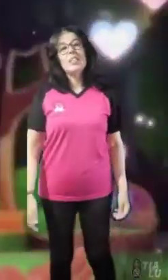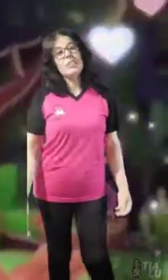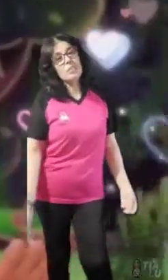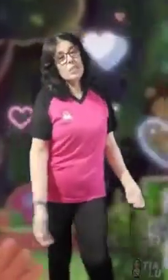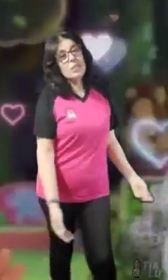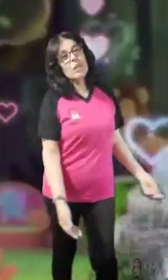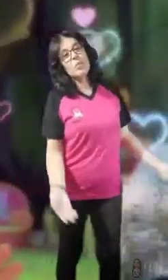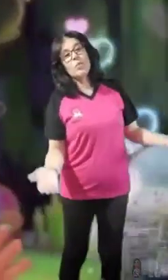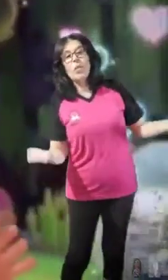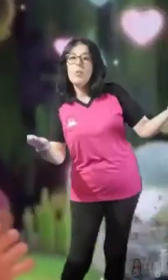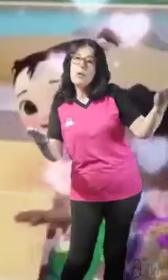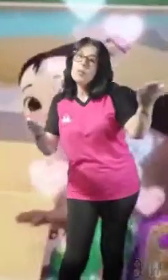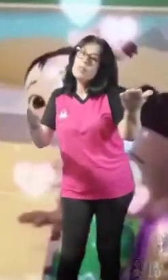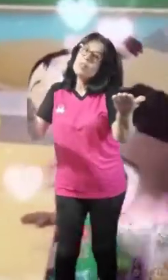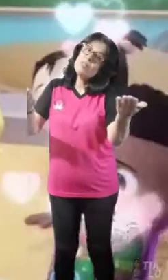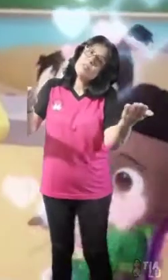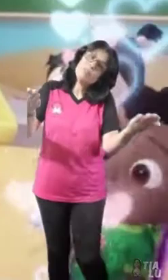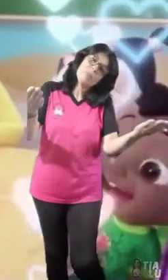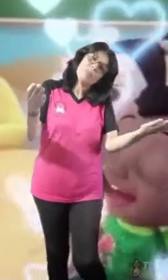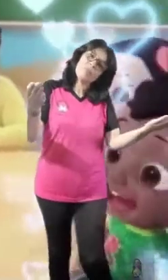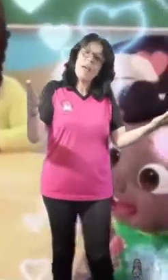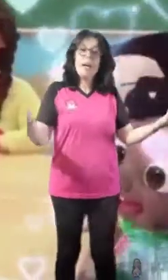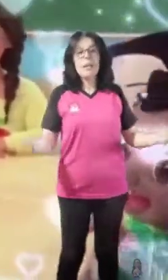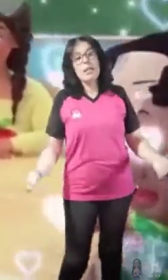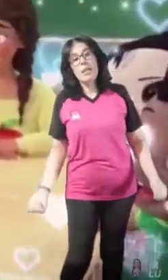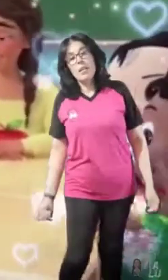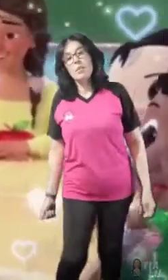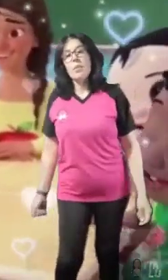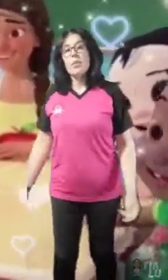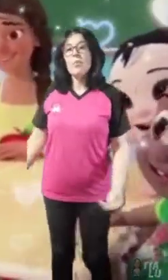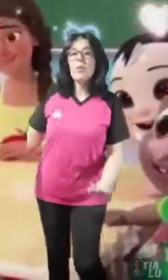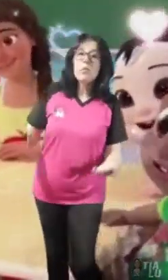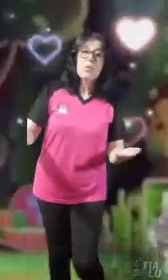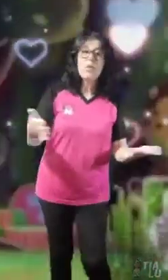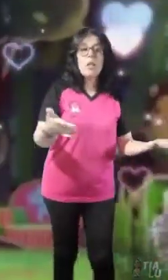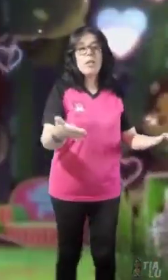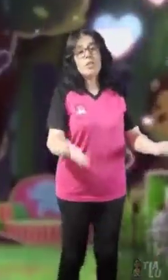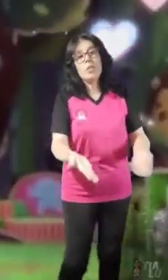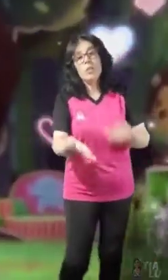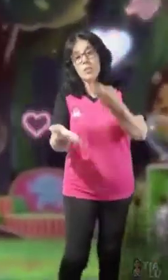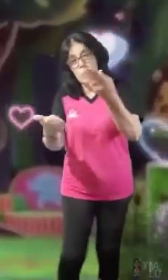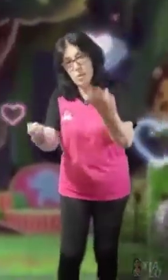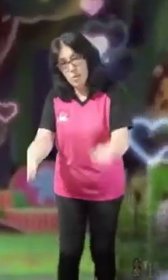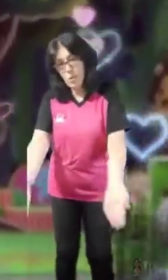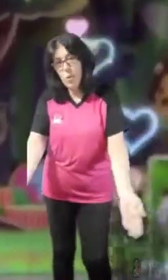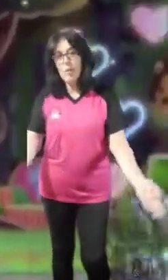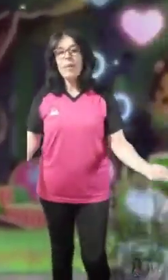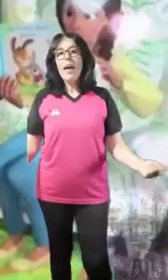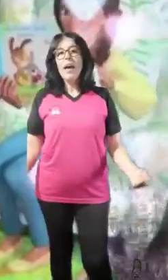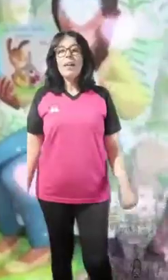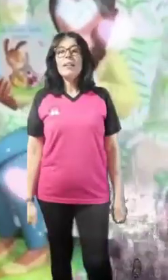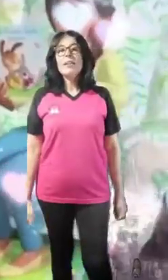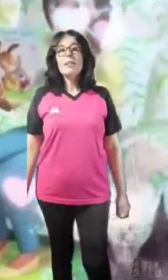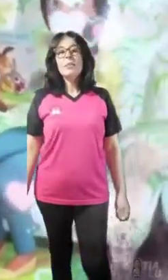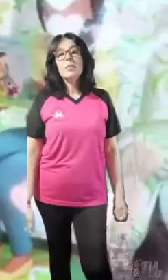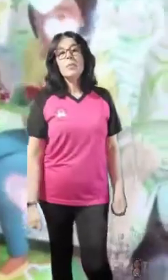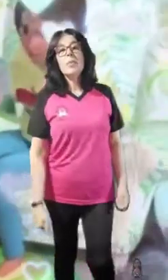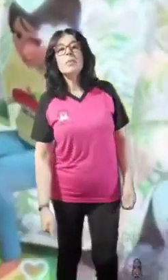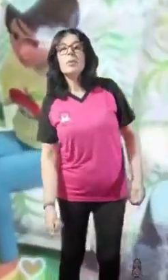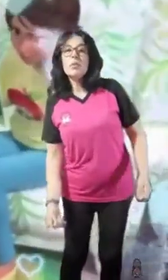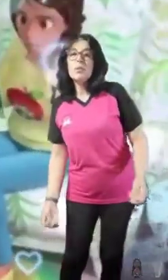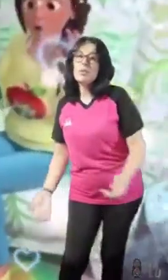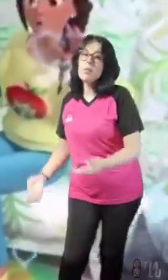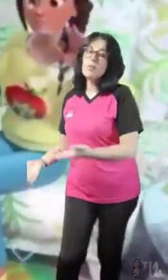O lugar aonde adoro estar e não vejo a hora de retornar, com